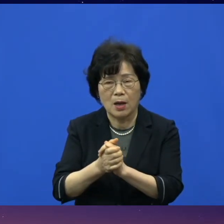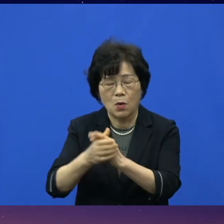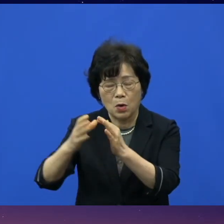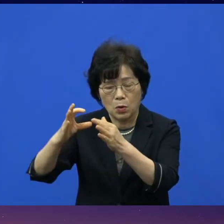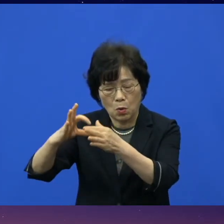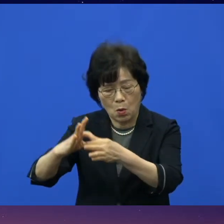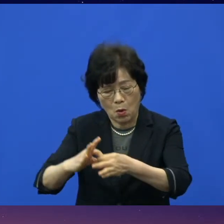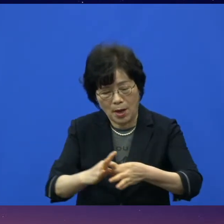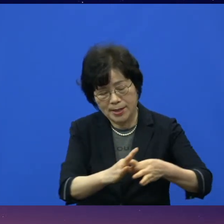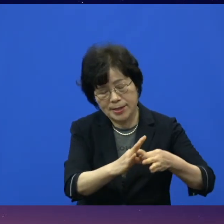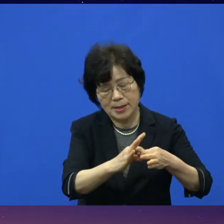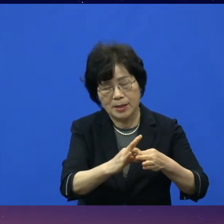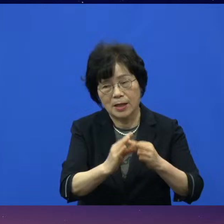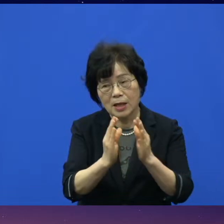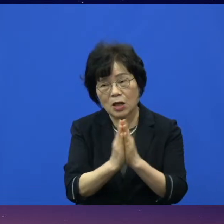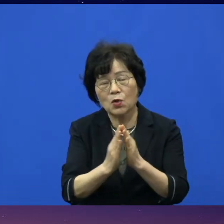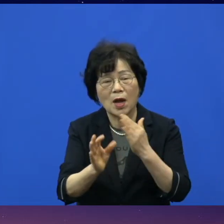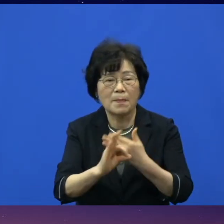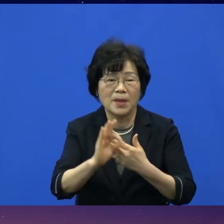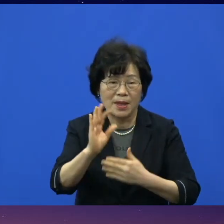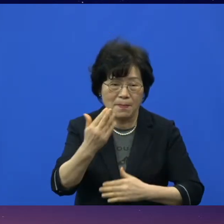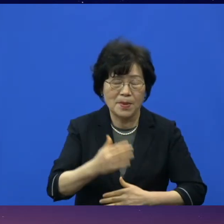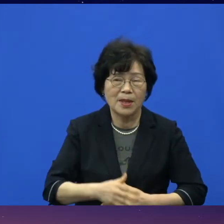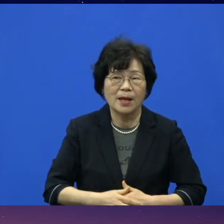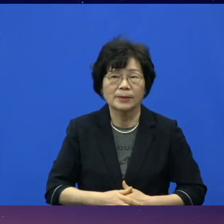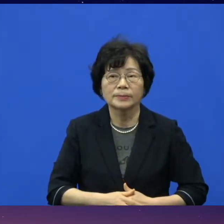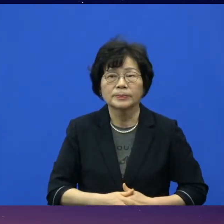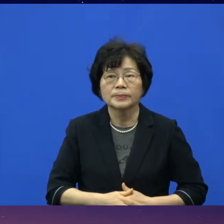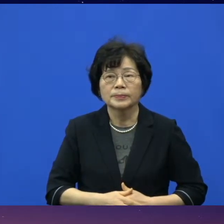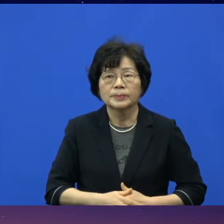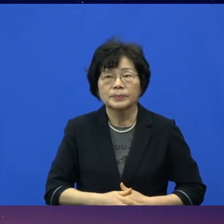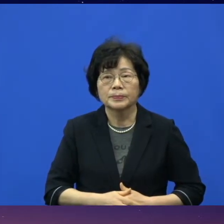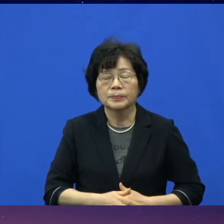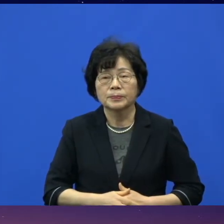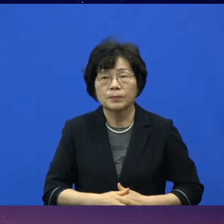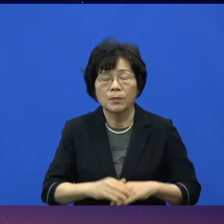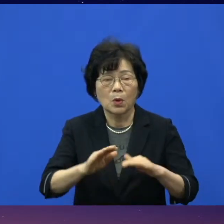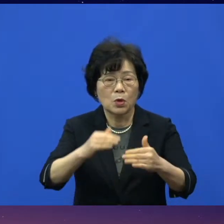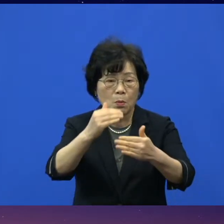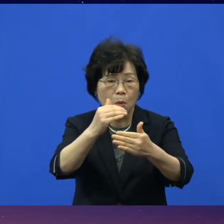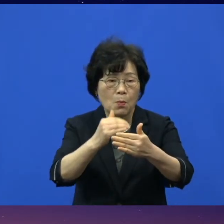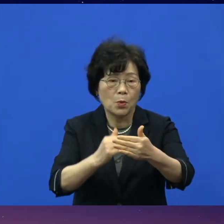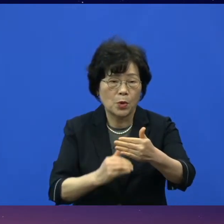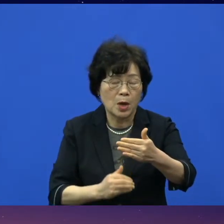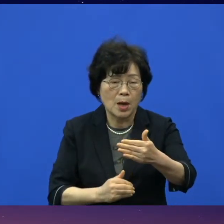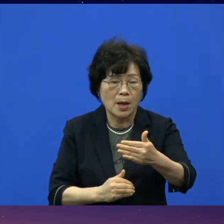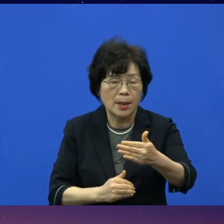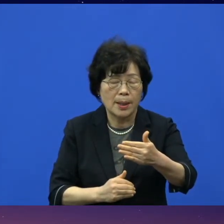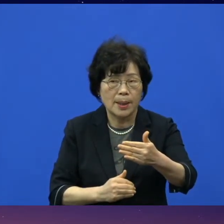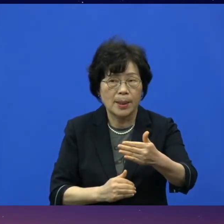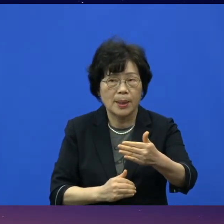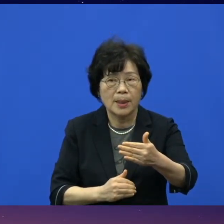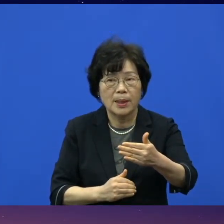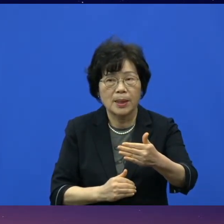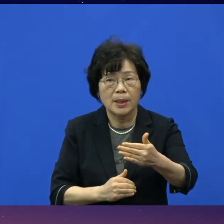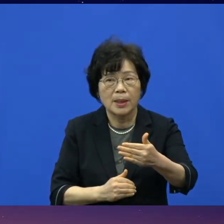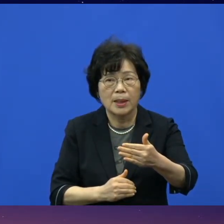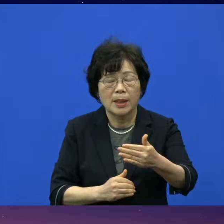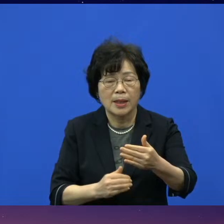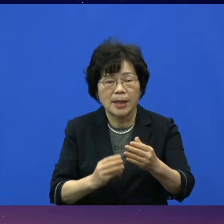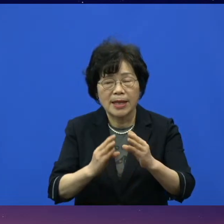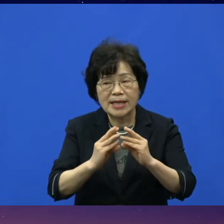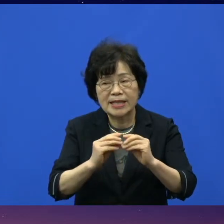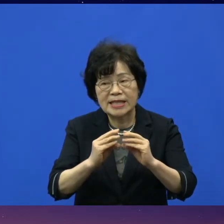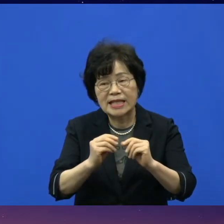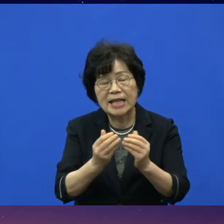같은 통일한 은혜를 주실 줄로 믿습니다. 자, 오늘 본문은 우리가 잘 아는 본문입니다. 질그릇의